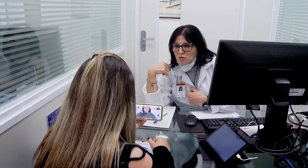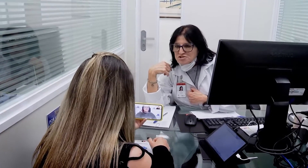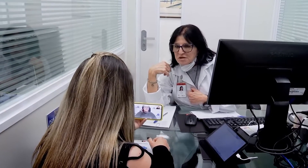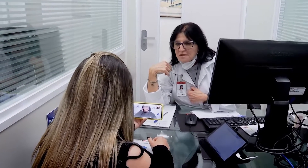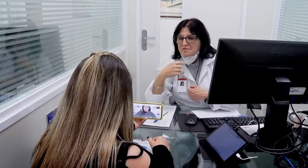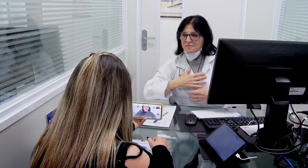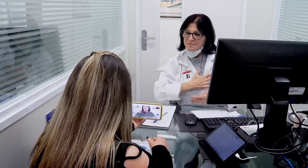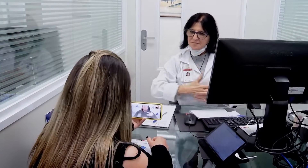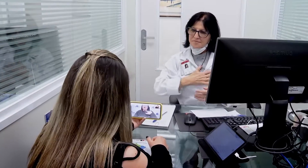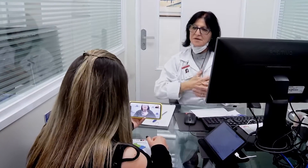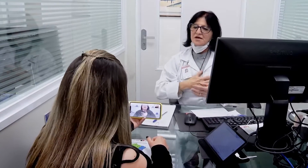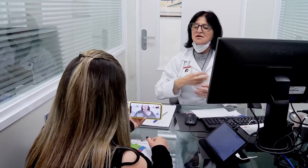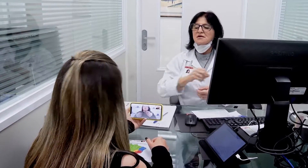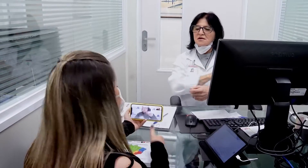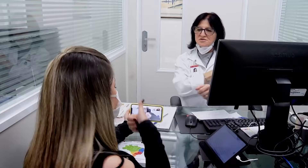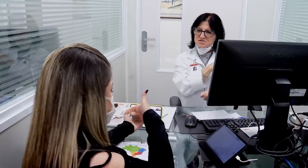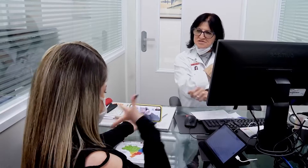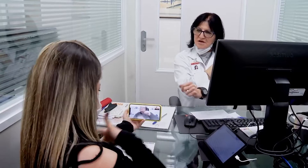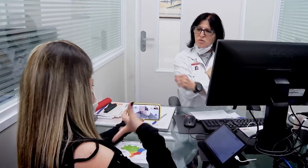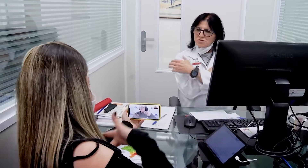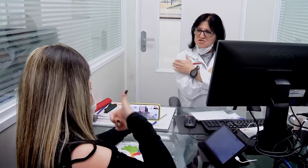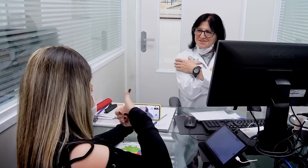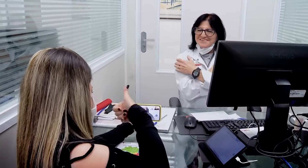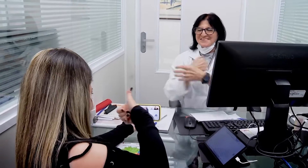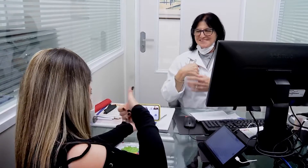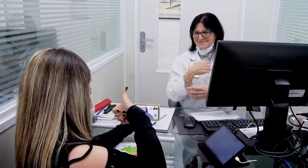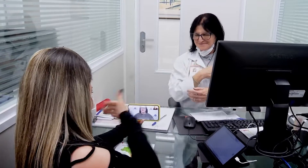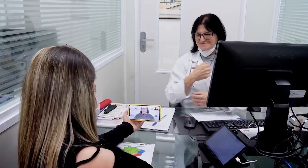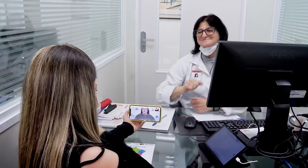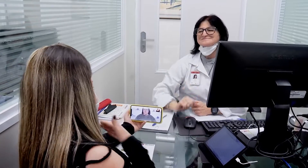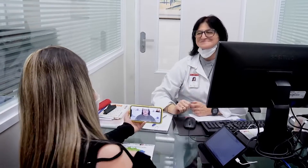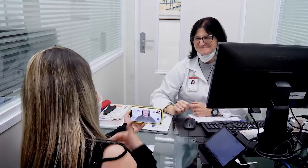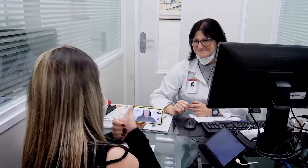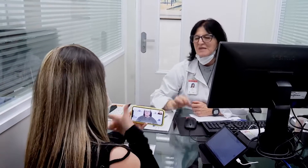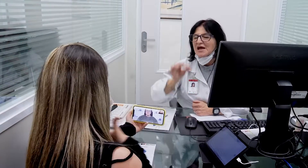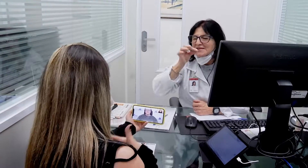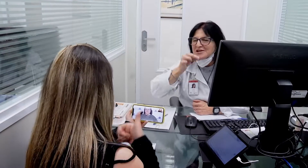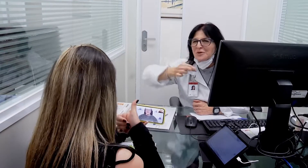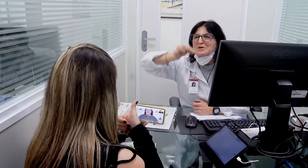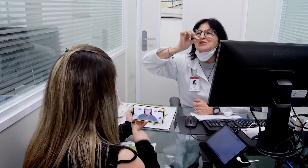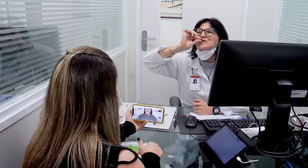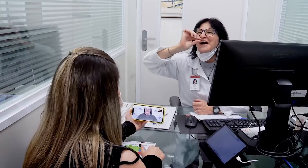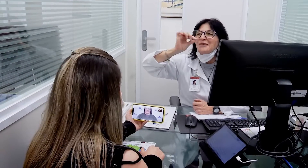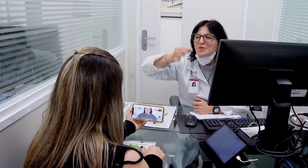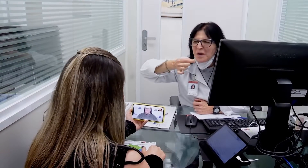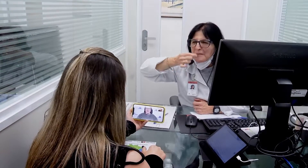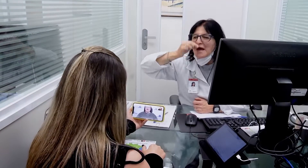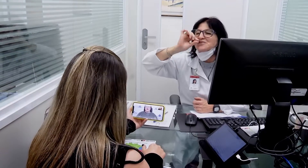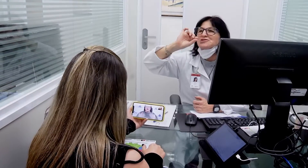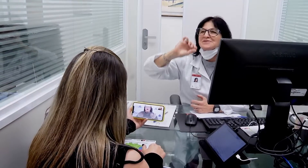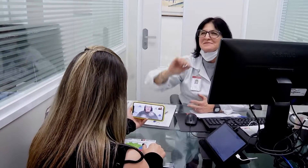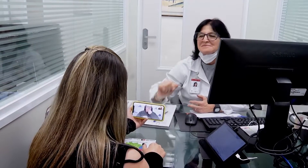saúde? Bem de saúde? Tô bem de saúde. Tá Tudo bem. tomando algum remédio?